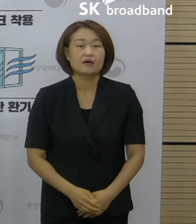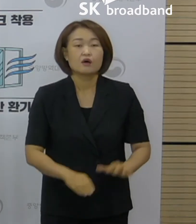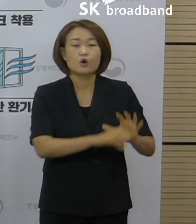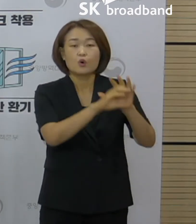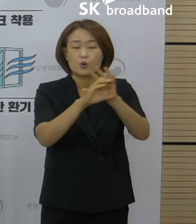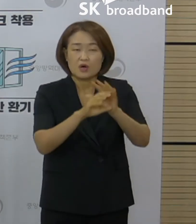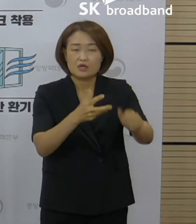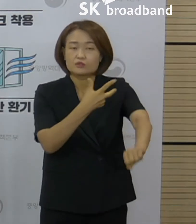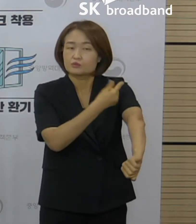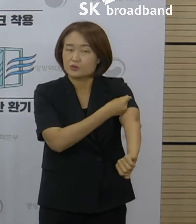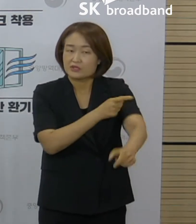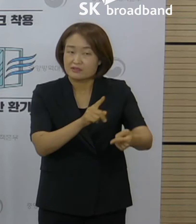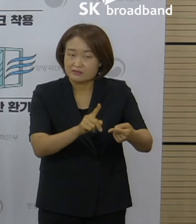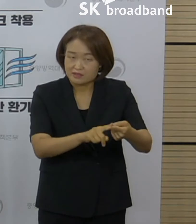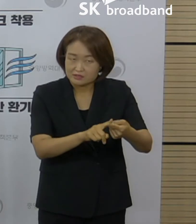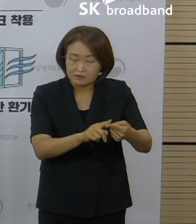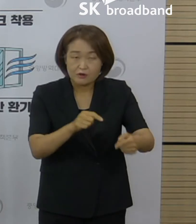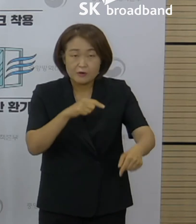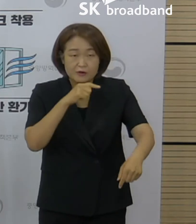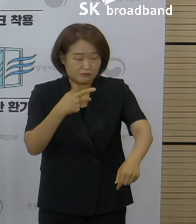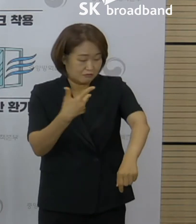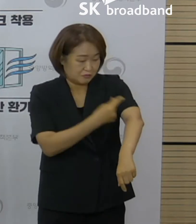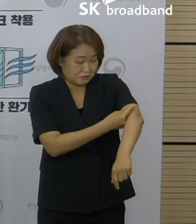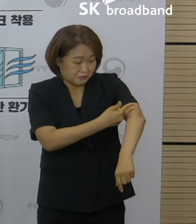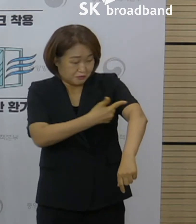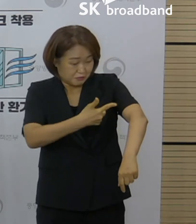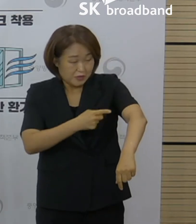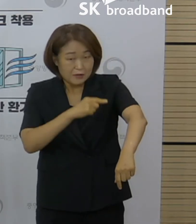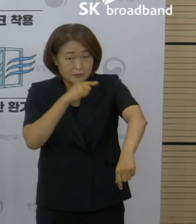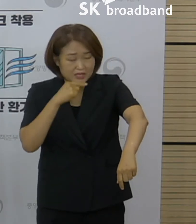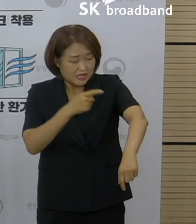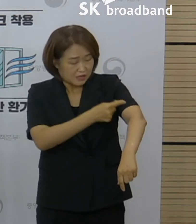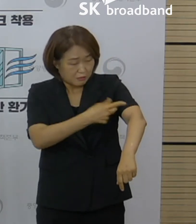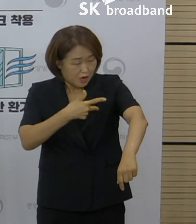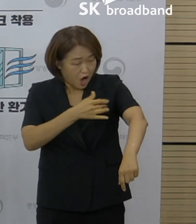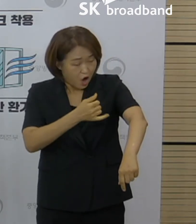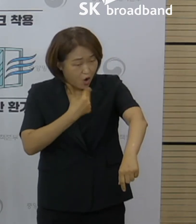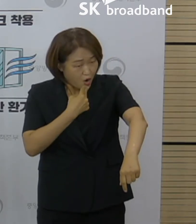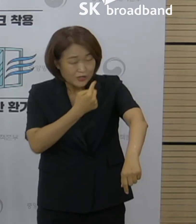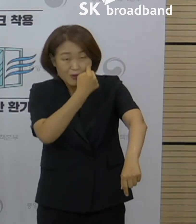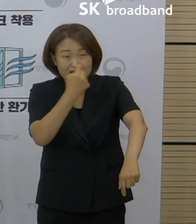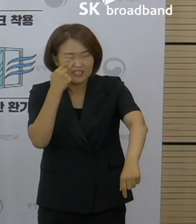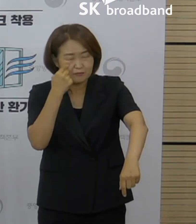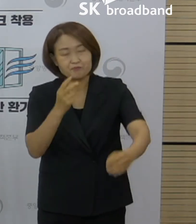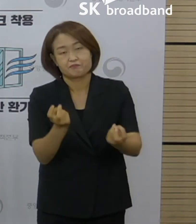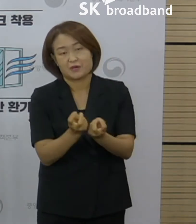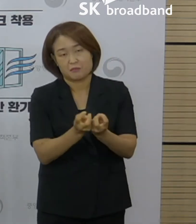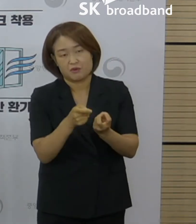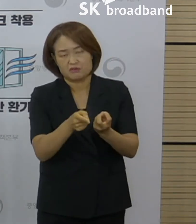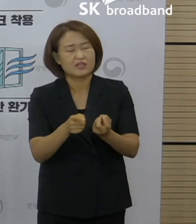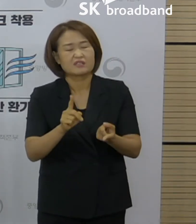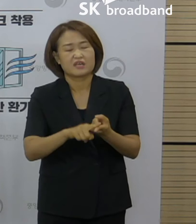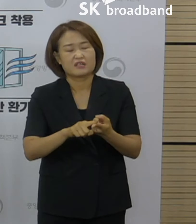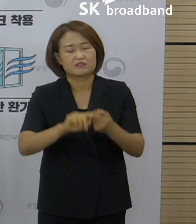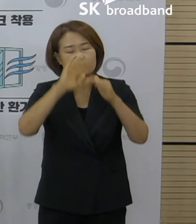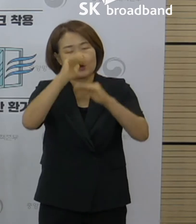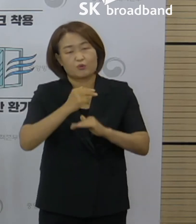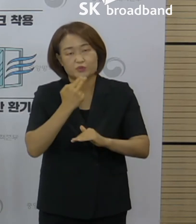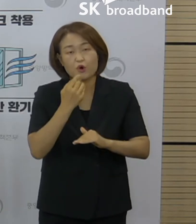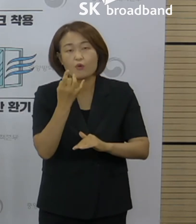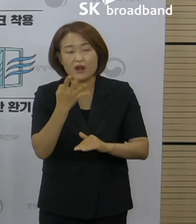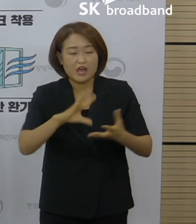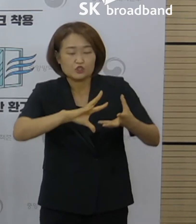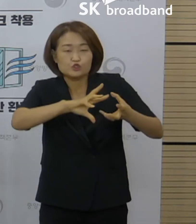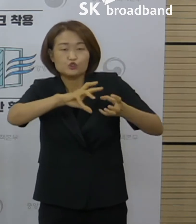접종과 관련해서 리거지 관련된 규정은 두고 있지는 않습니다. 코로나19 접종은 삼각근 근육주사이고